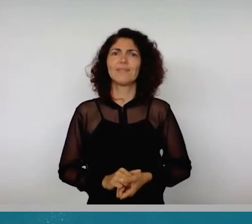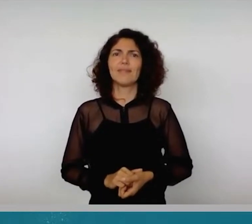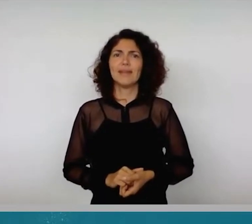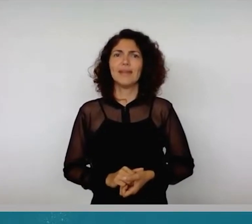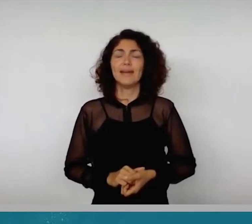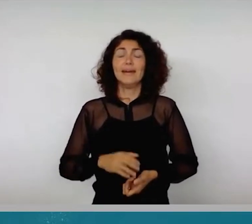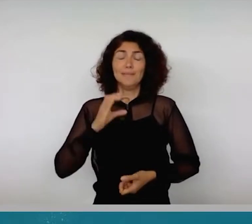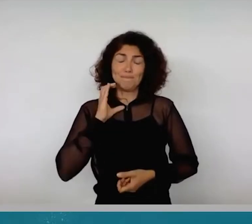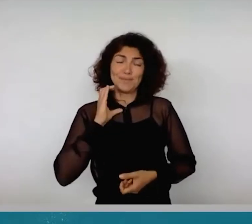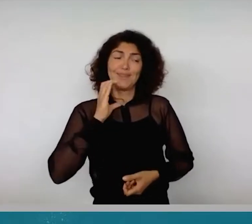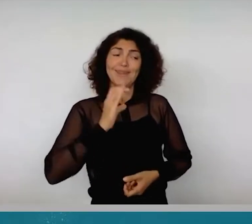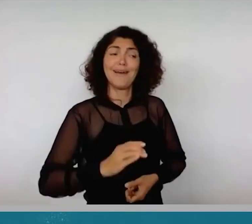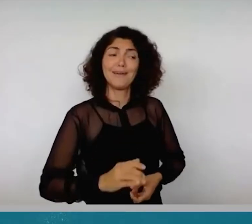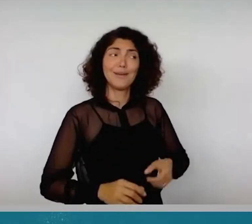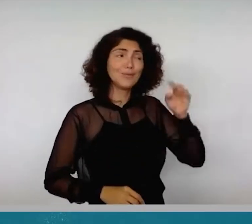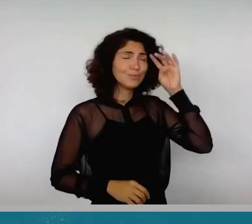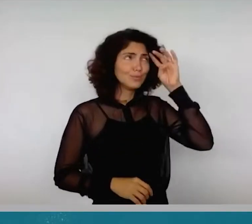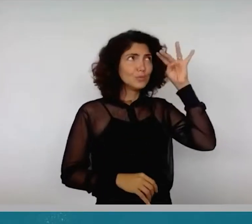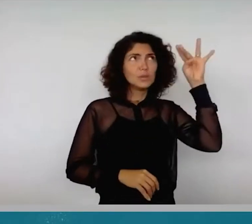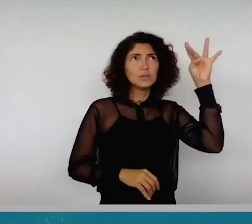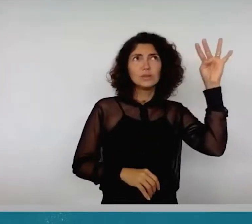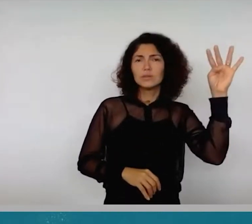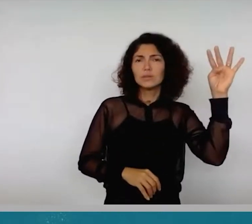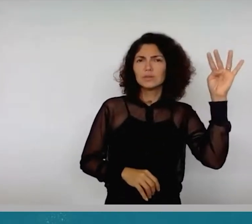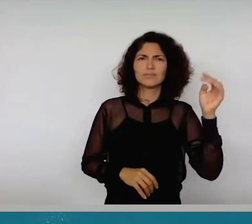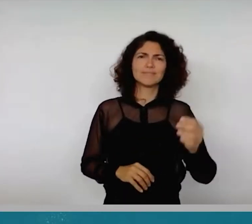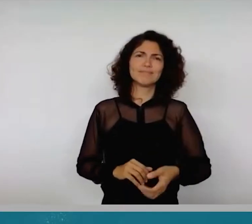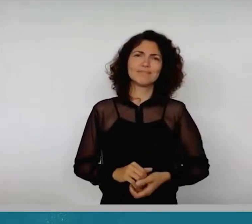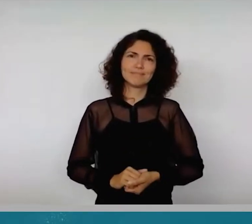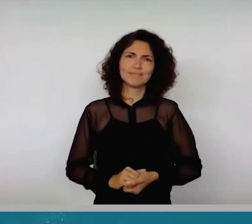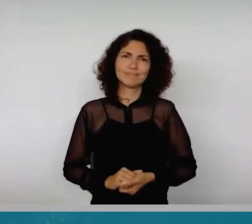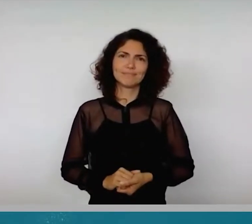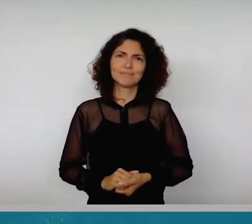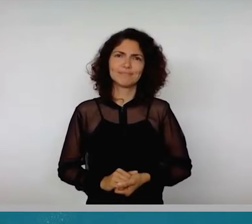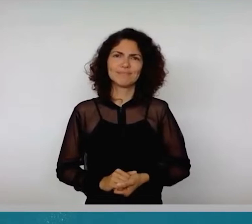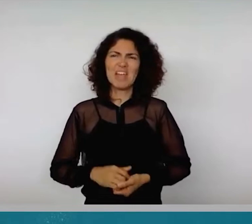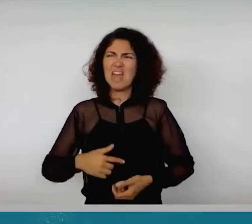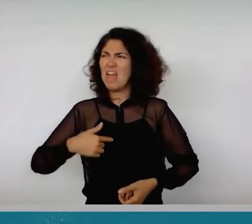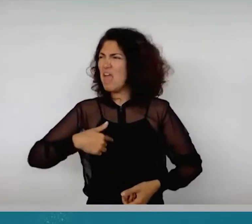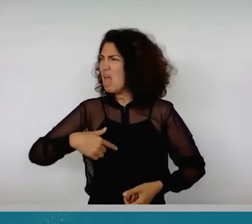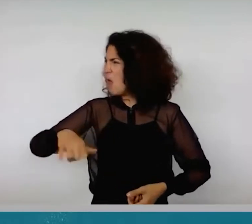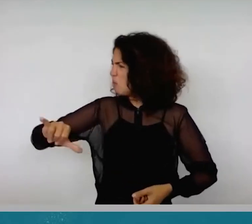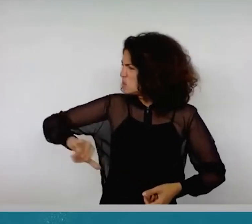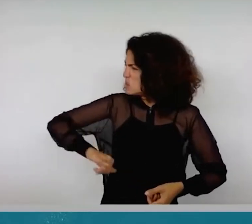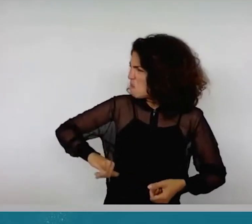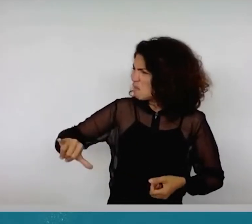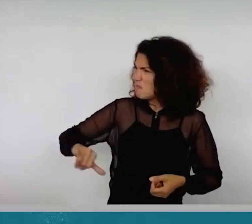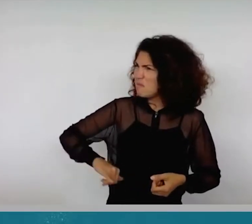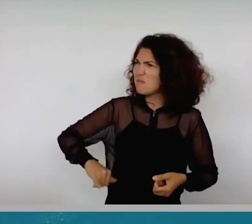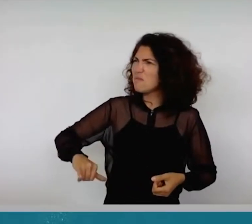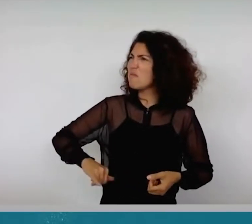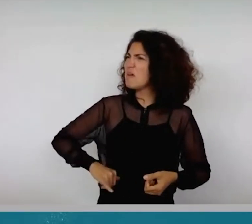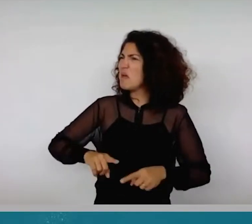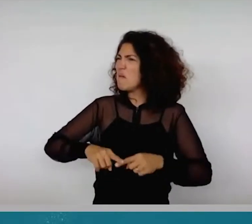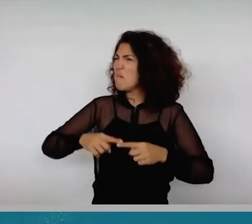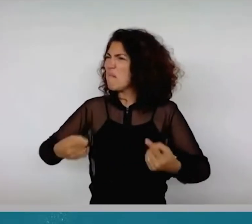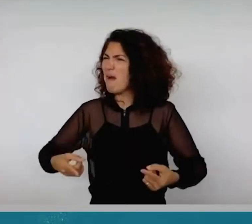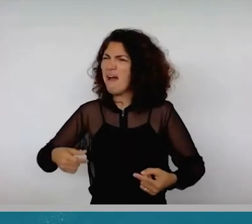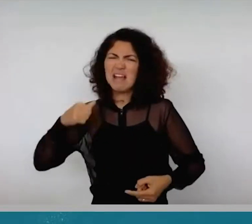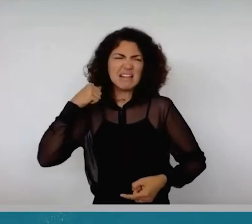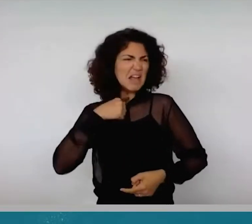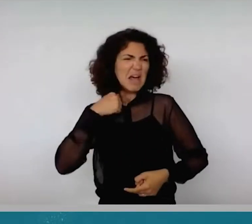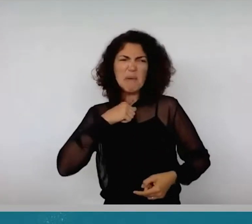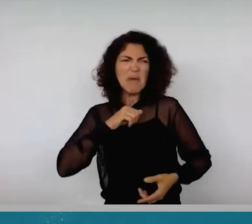comigo? Eu estou penando aqui, né, sofrendo, mas o outro ali, olha, não está nem aí com o Senhor, mas o Senhor